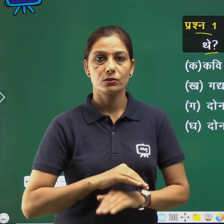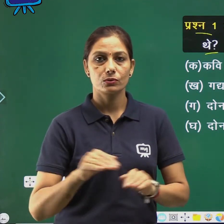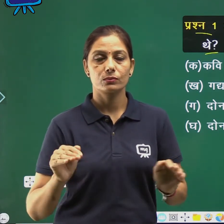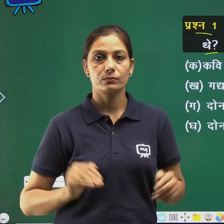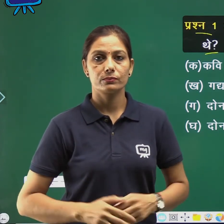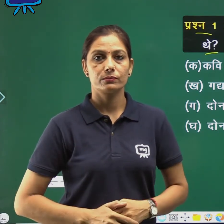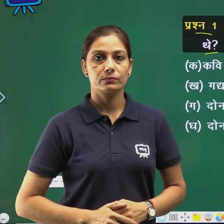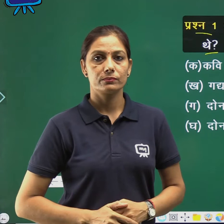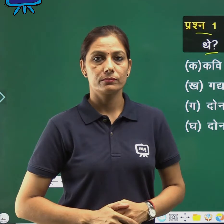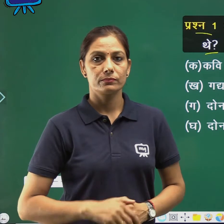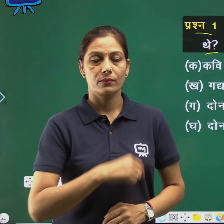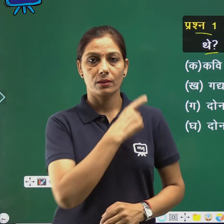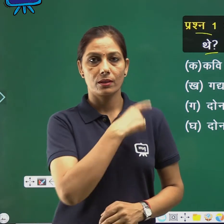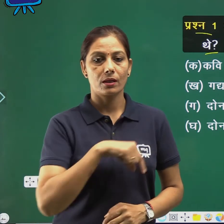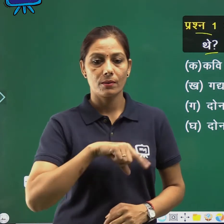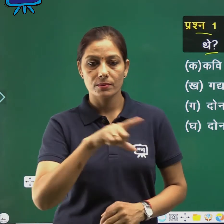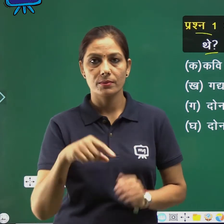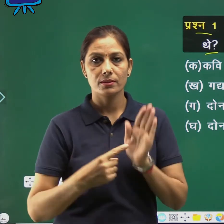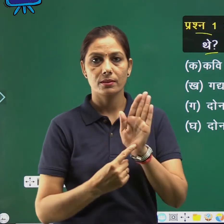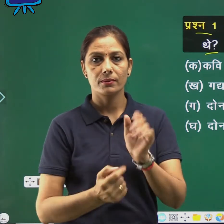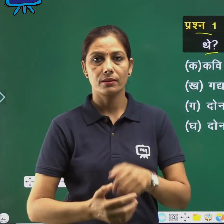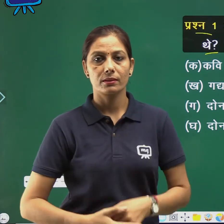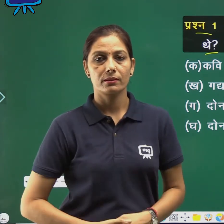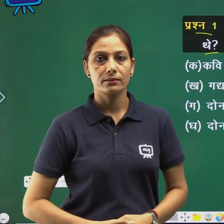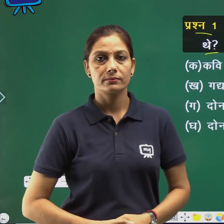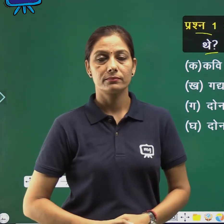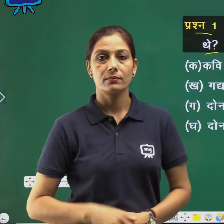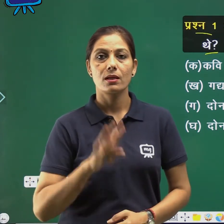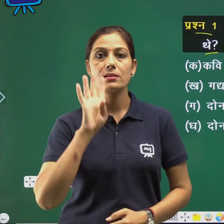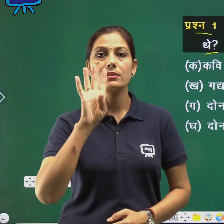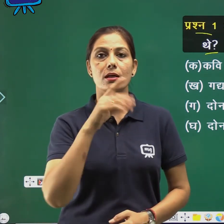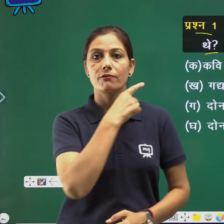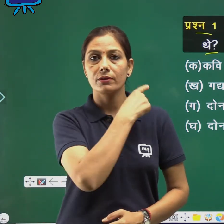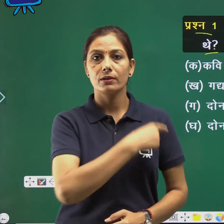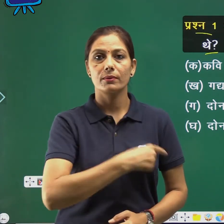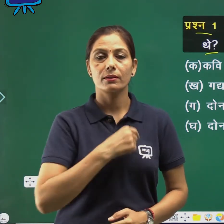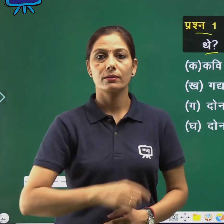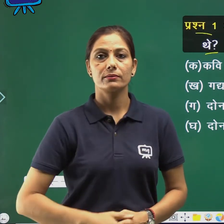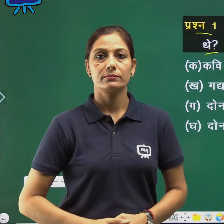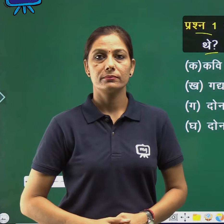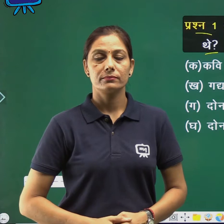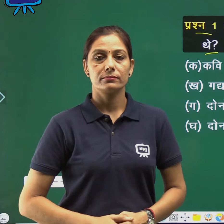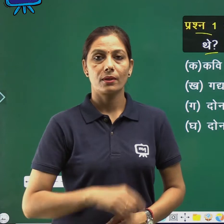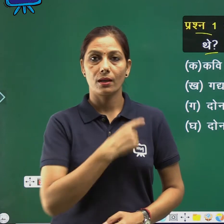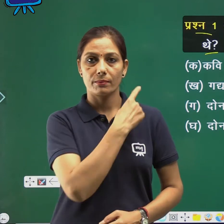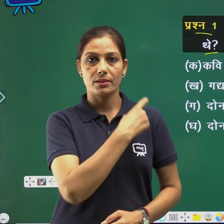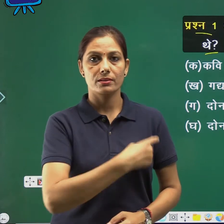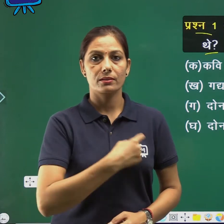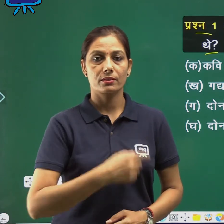बच्चों, यहां आपके सामने 4 विकल्प है, जिनमें